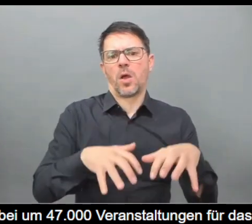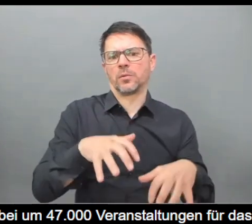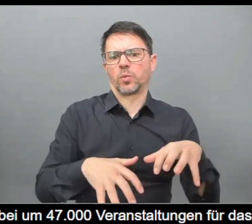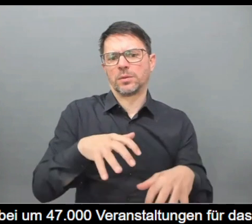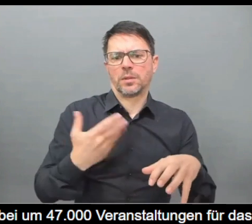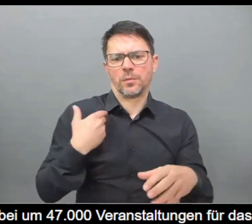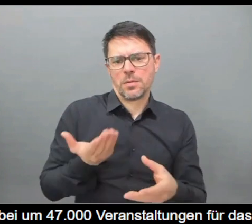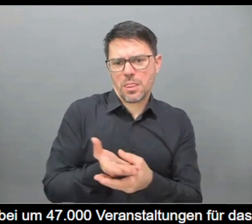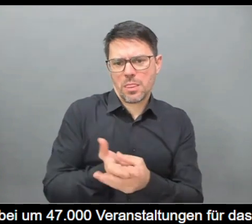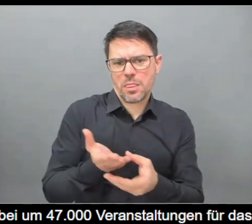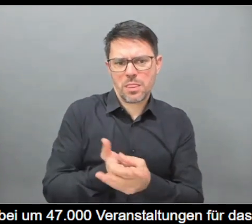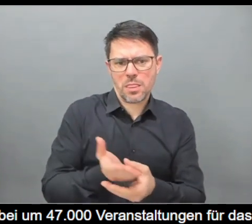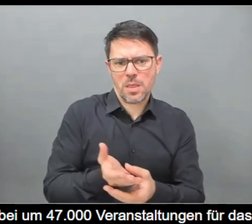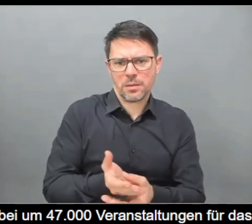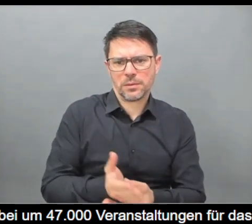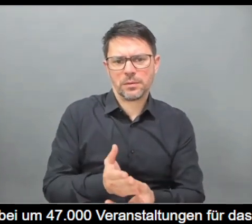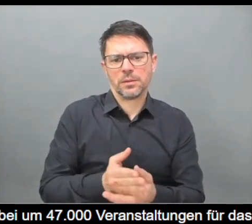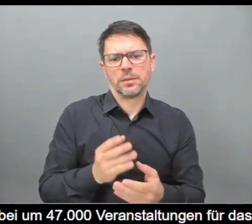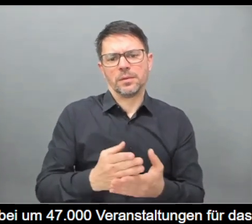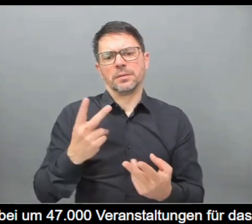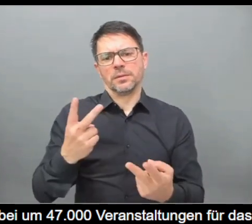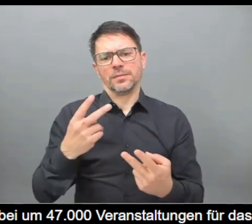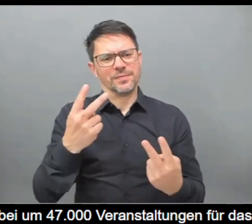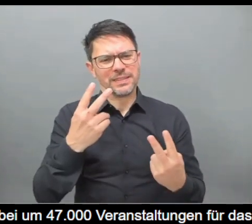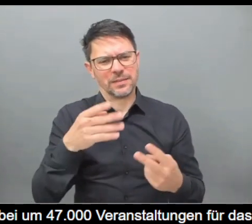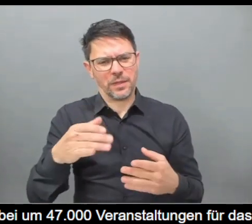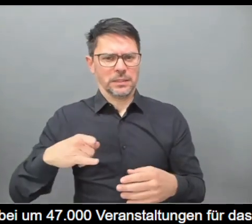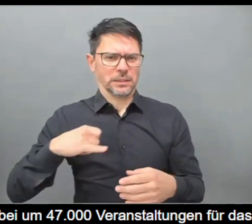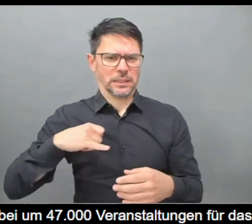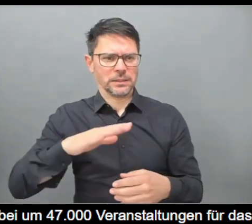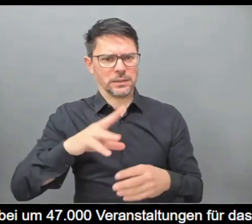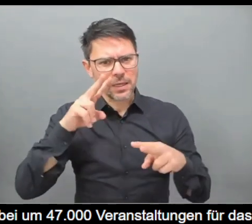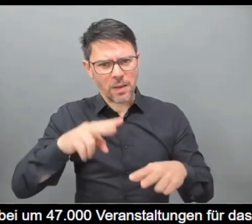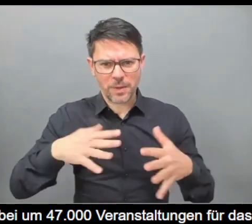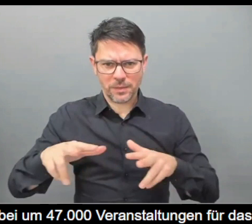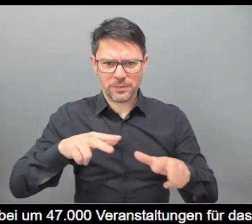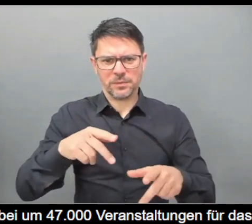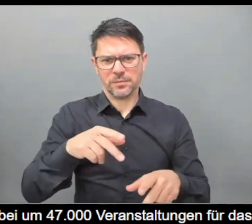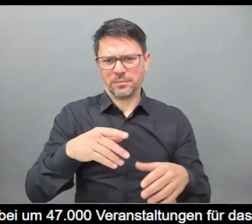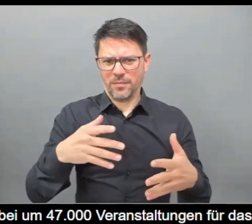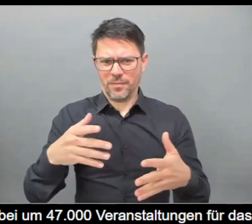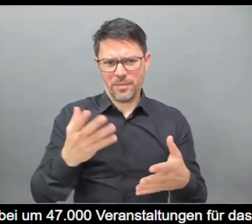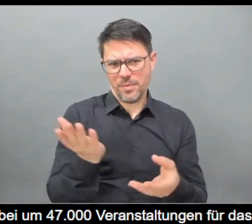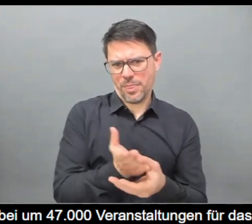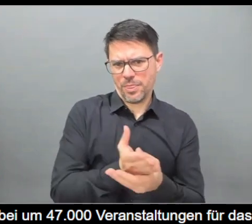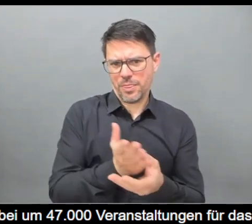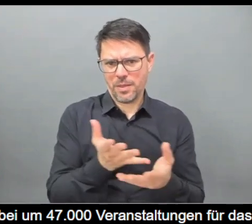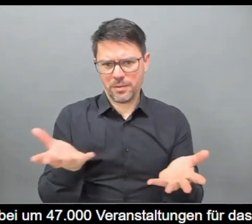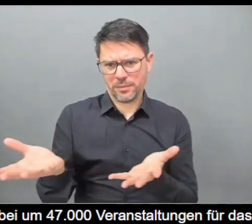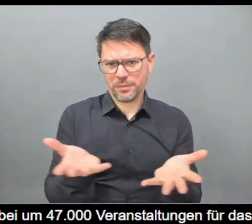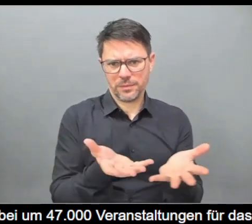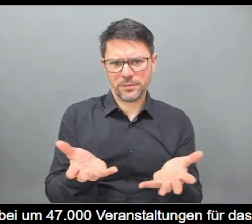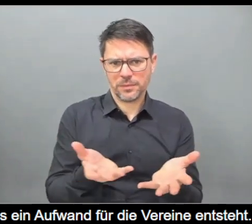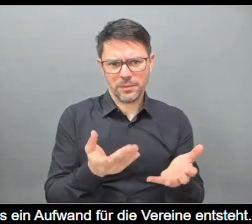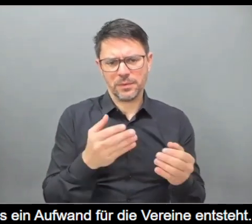ein wichtiges Anliegen der Staatsregierung insgesamt, aber auch der Ehrenamtsbeauftragten der Staatsregierung, der Kollegin Eva Gottstein,